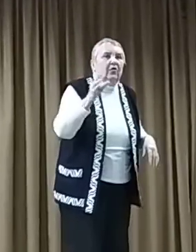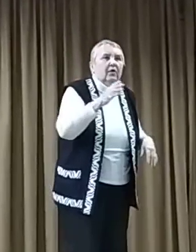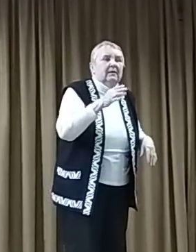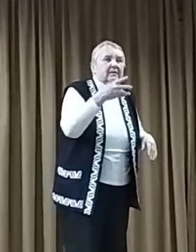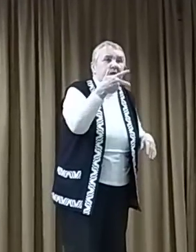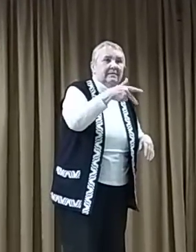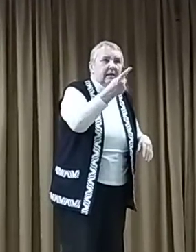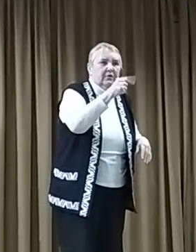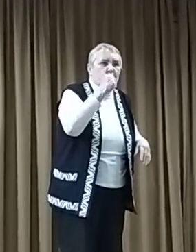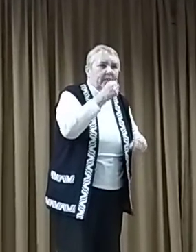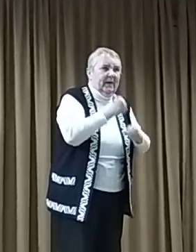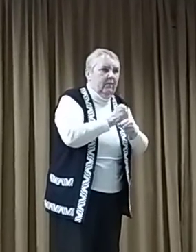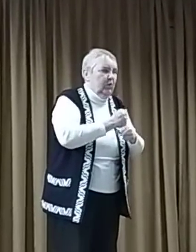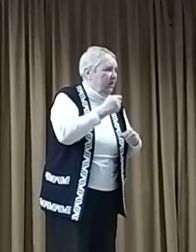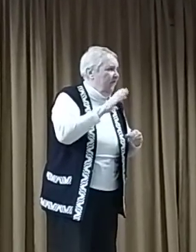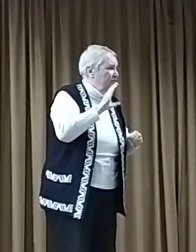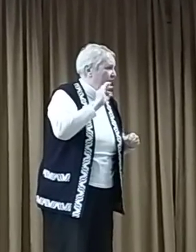тоже Татьяна. Нет, Татьяна, Бог поработал в...